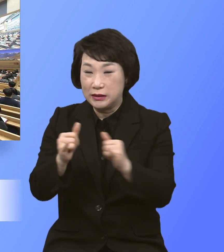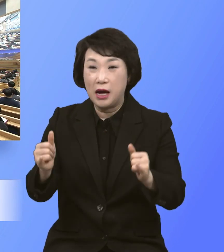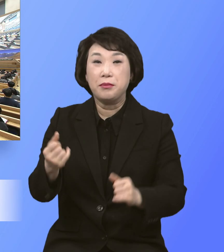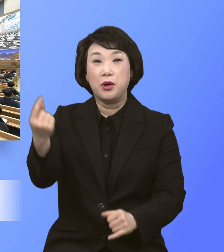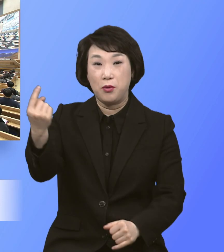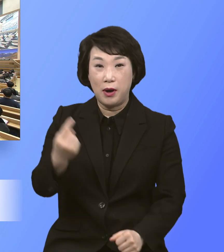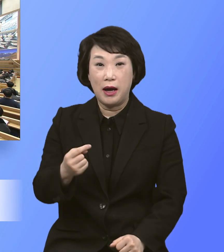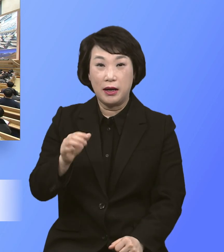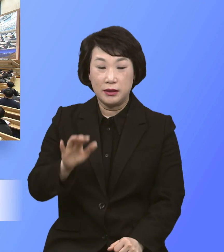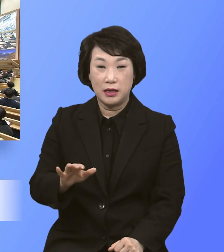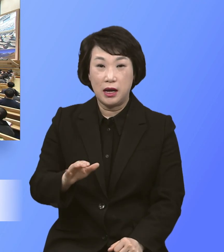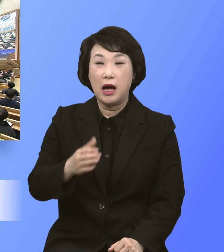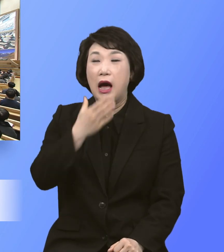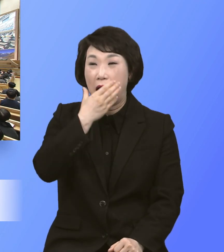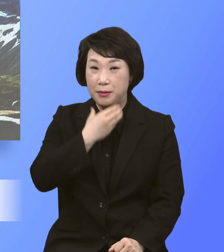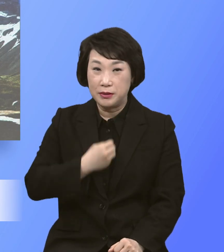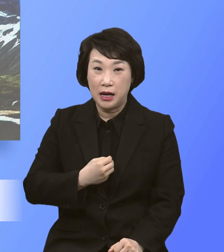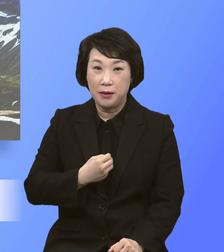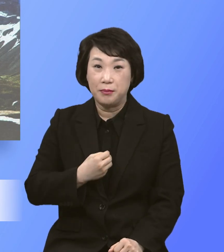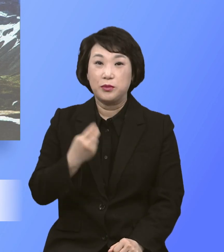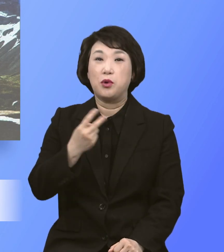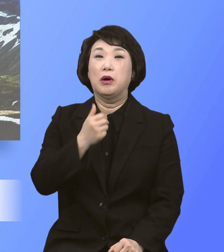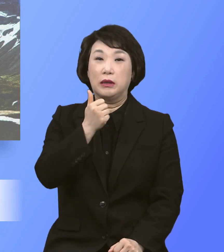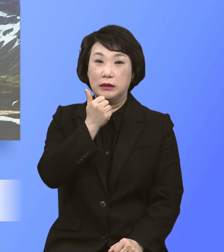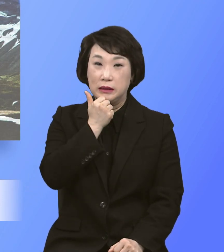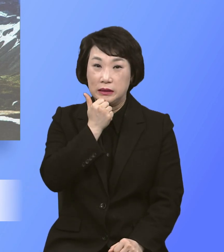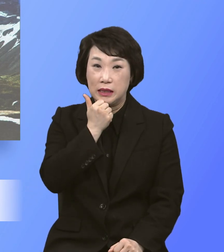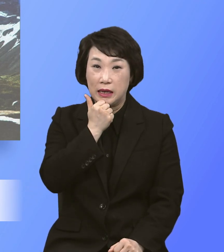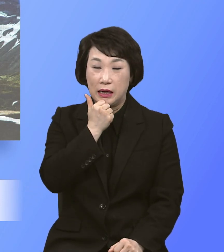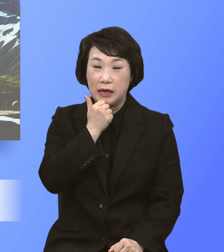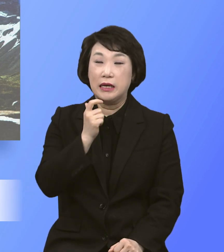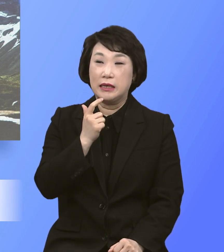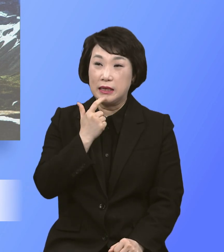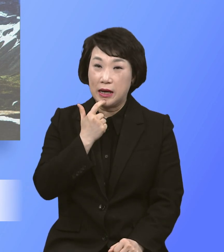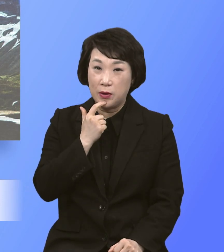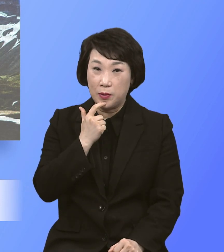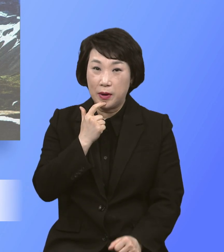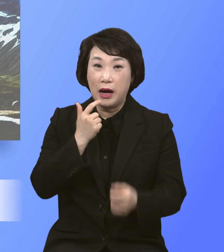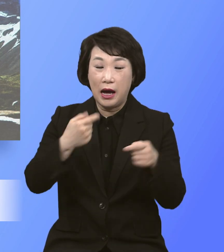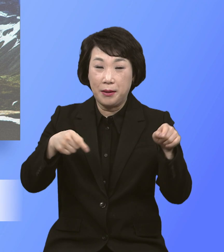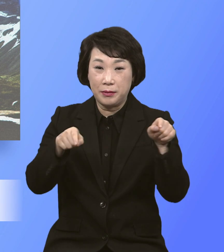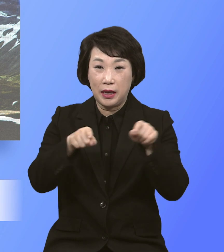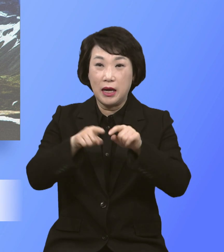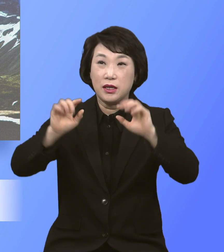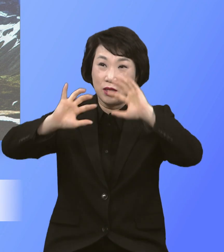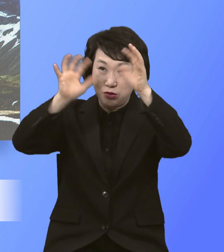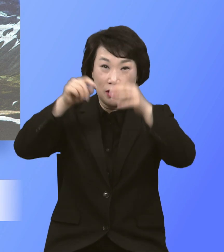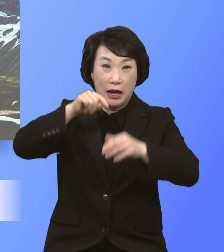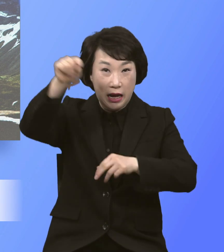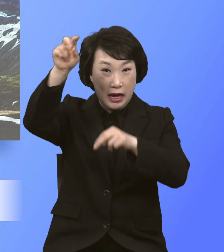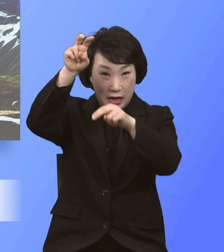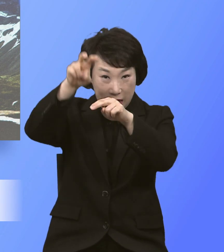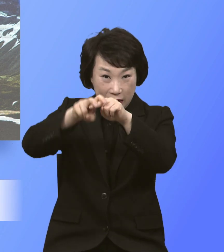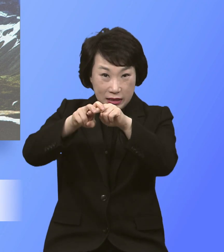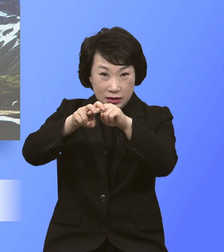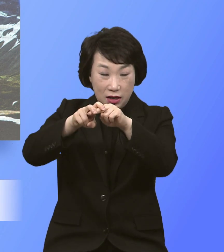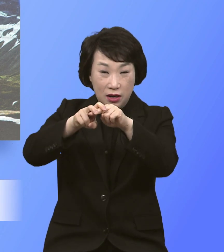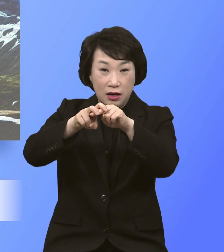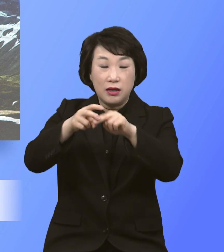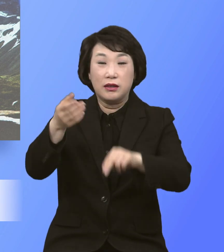이르러 아브라함과 이삭과 야곱과 함께 천국에